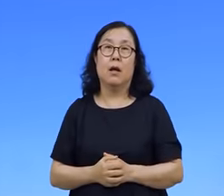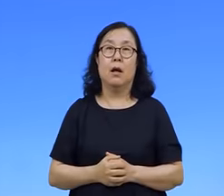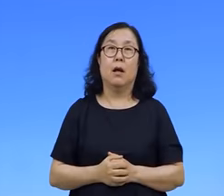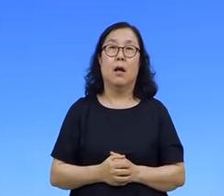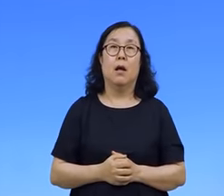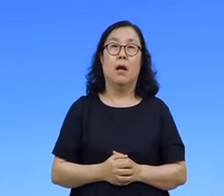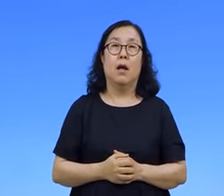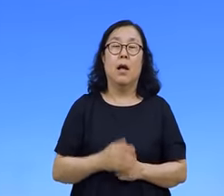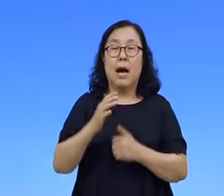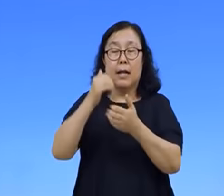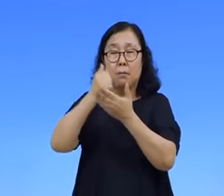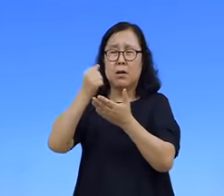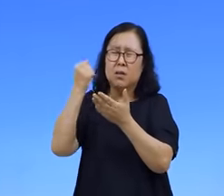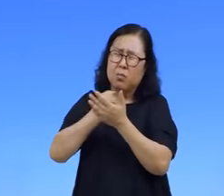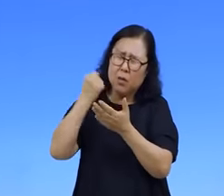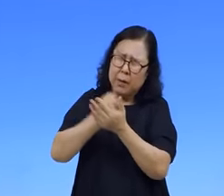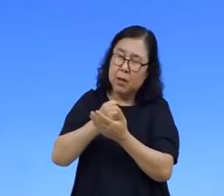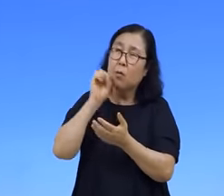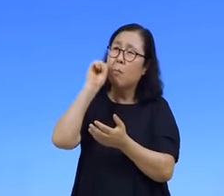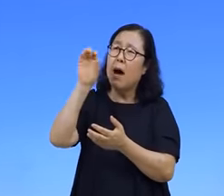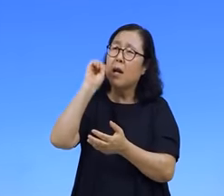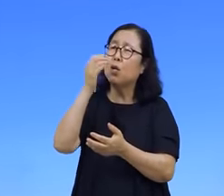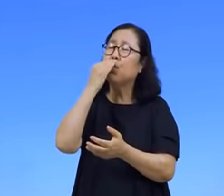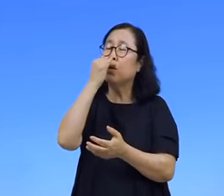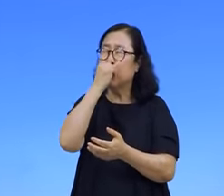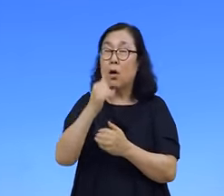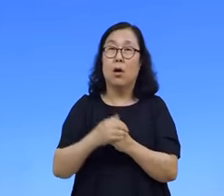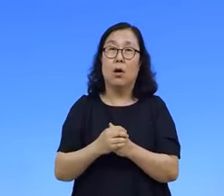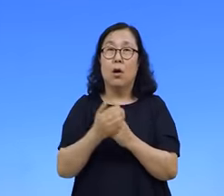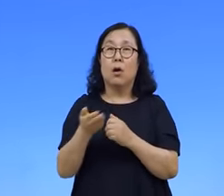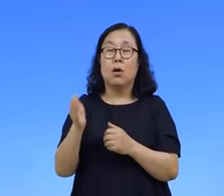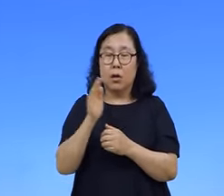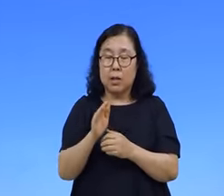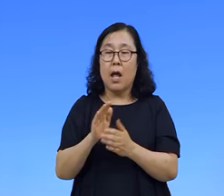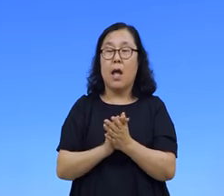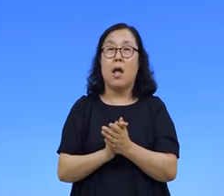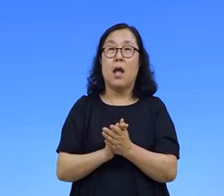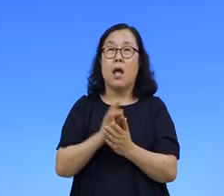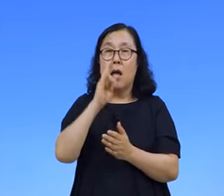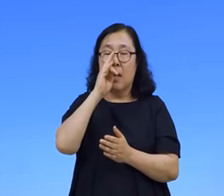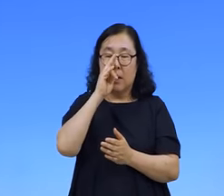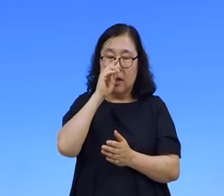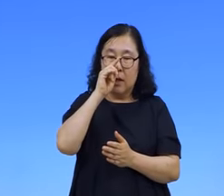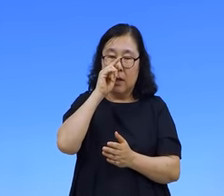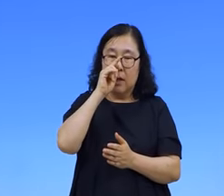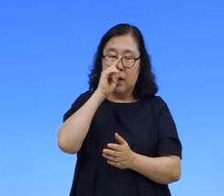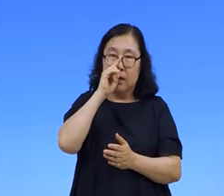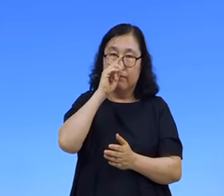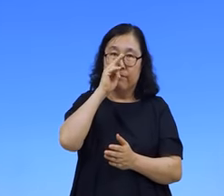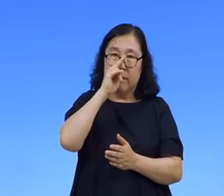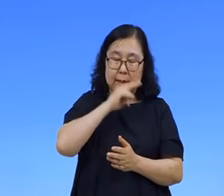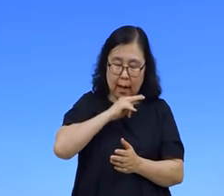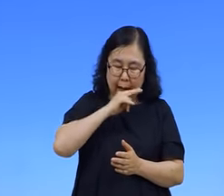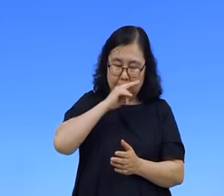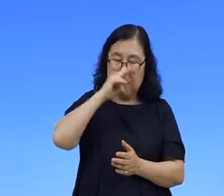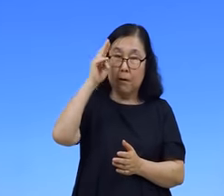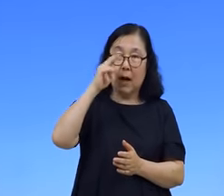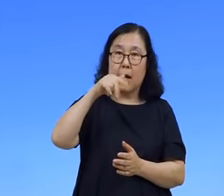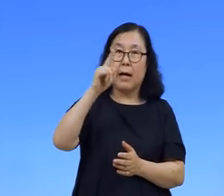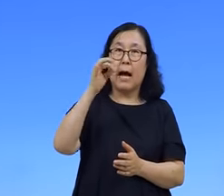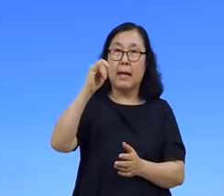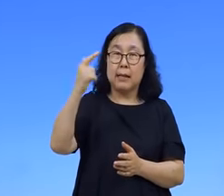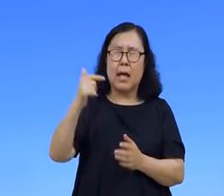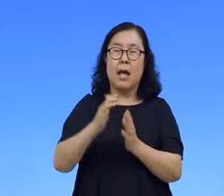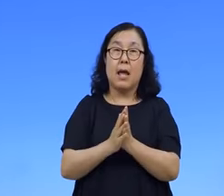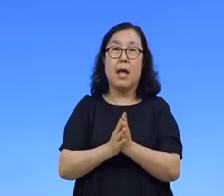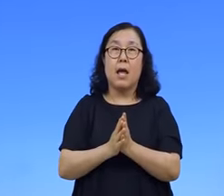있다니까요. 하나님께 섭섭함을 표할 수 있습니다. 그런데 사울과 가인에게 공통점은 하나님의 통치가